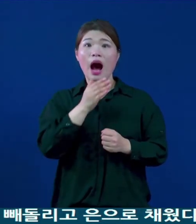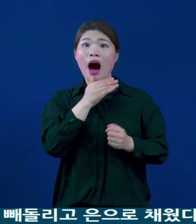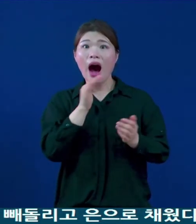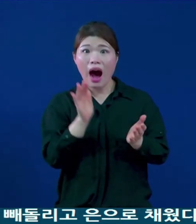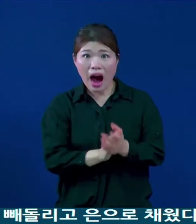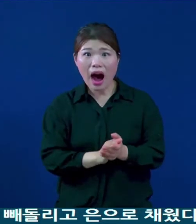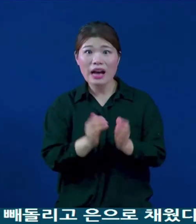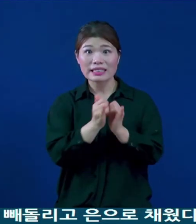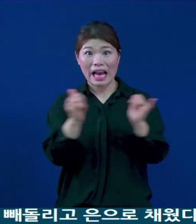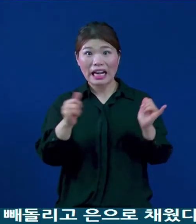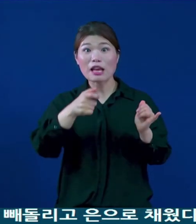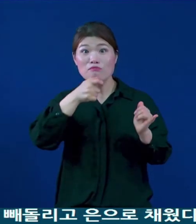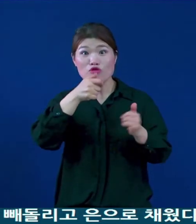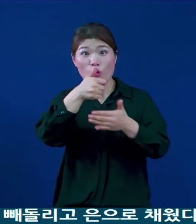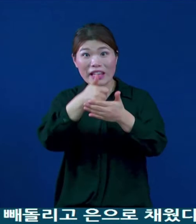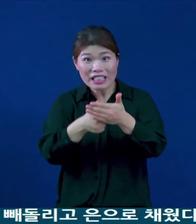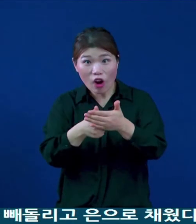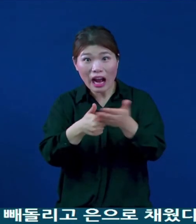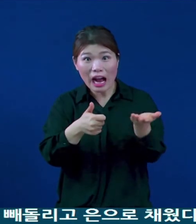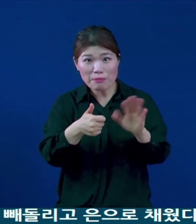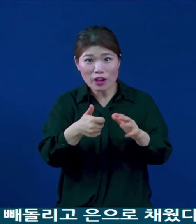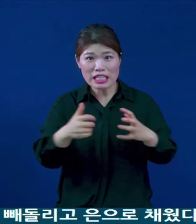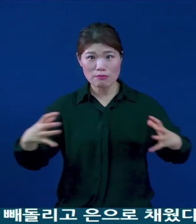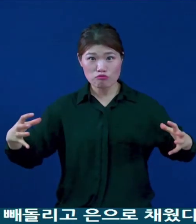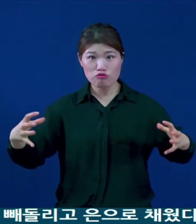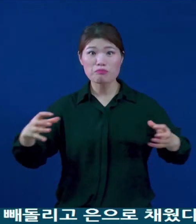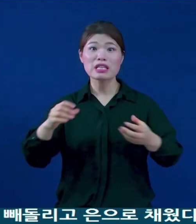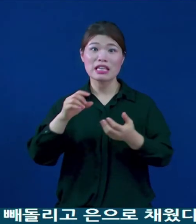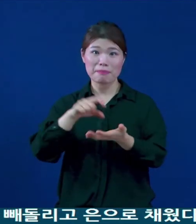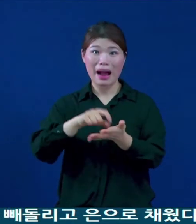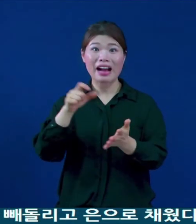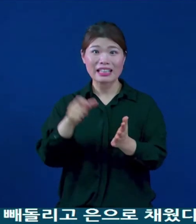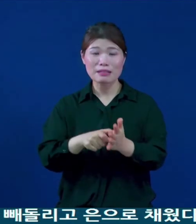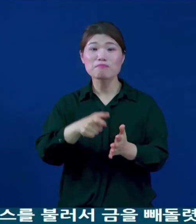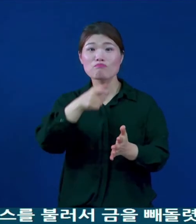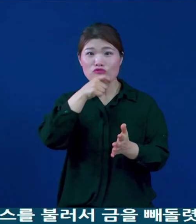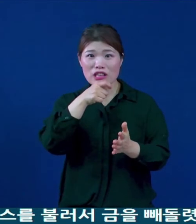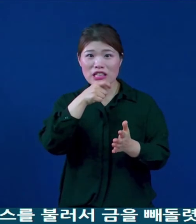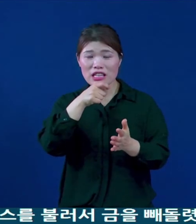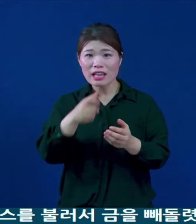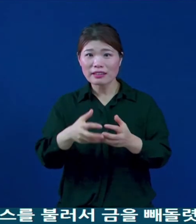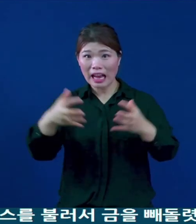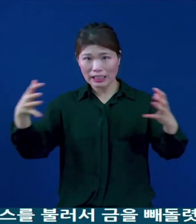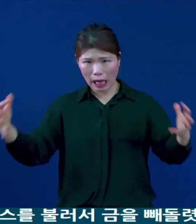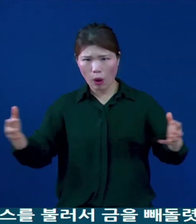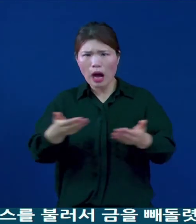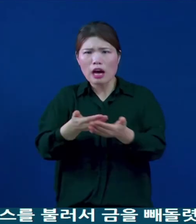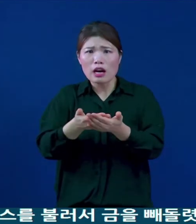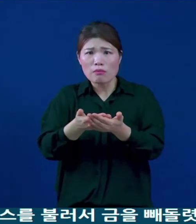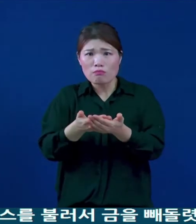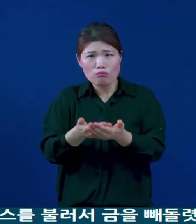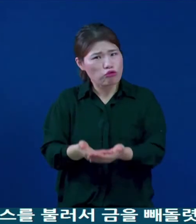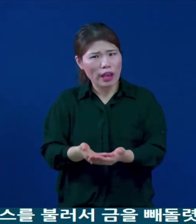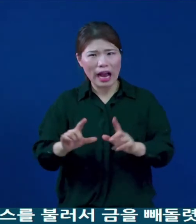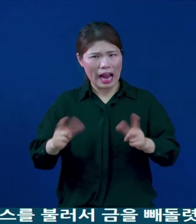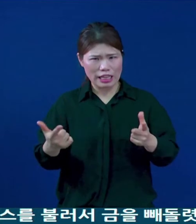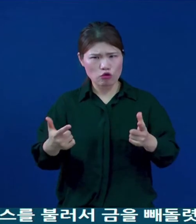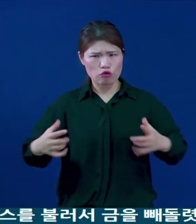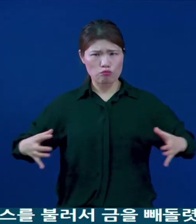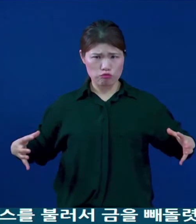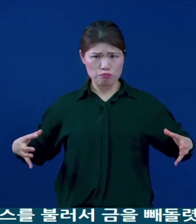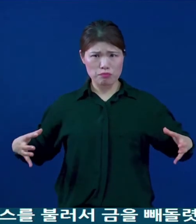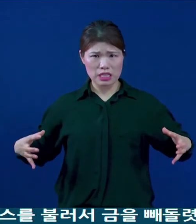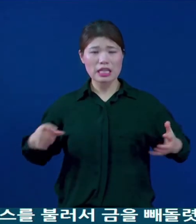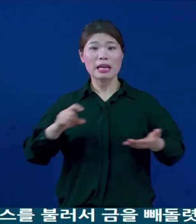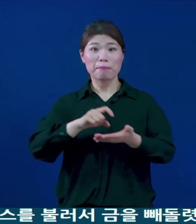사람이 물속에 들어가면 그 사람의 부피만큼 물이 나온다는 겁니다. 무게만큼 나오는 게 아니라 부피만큼